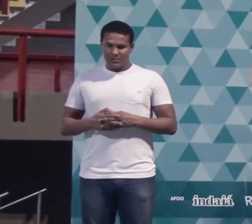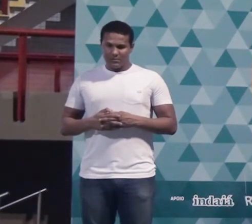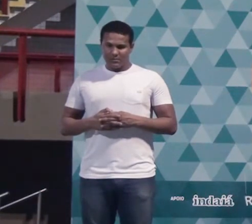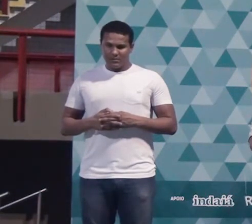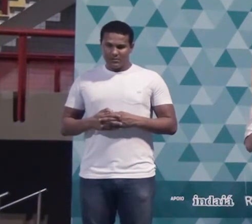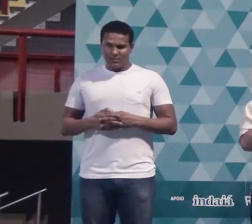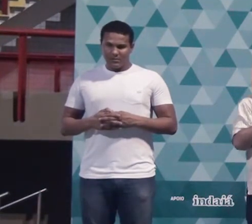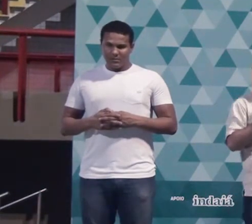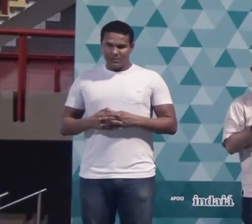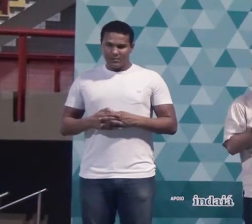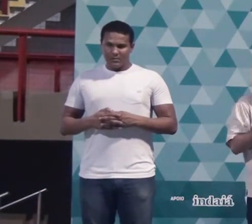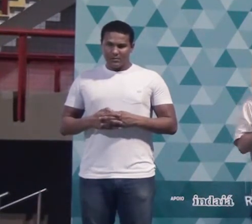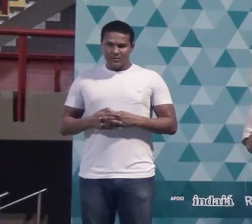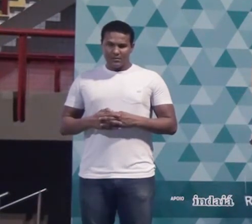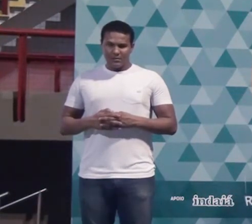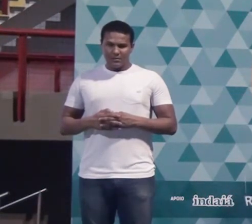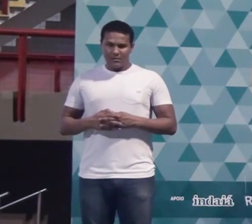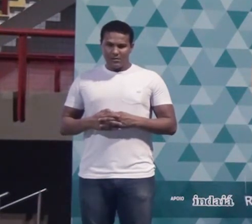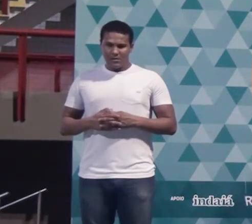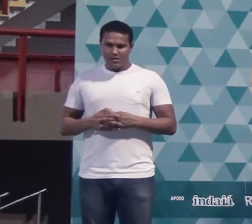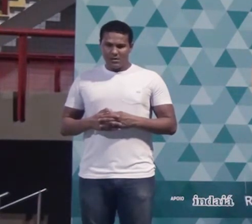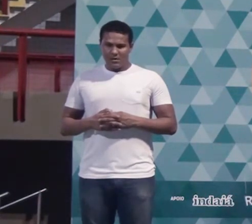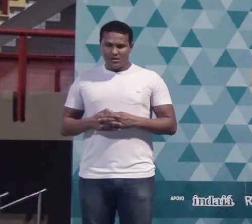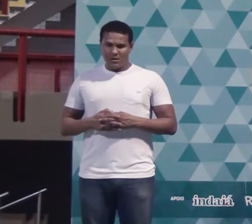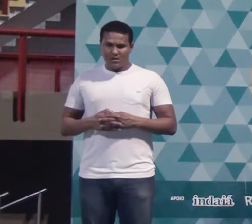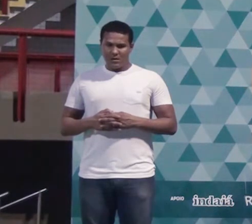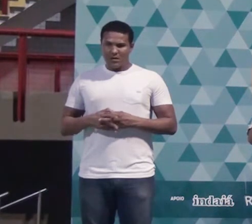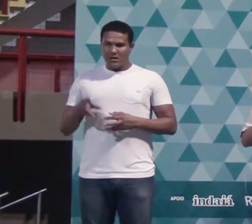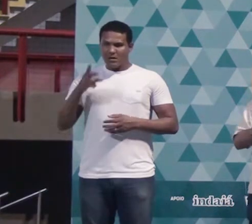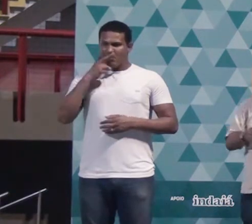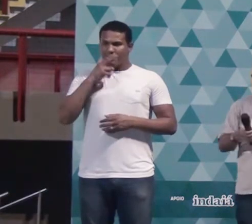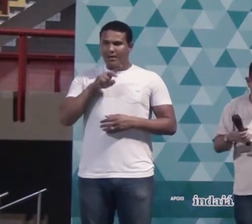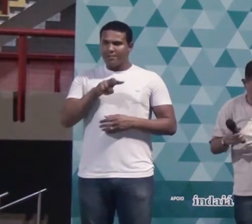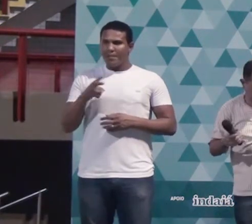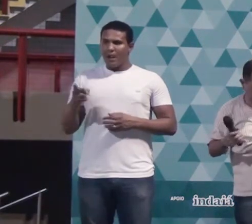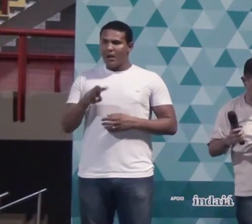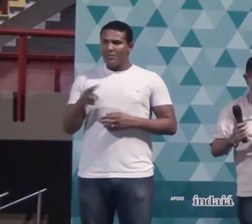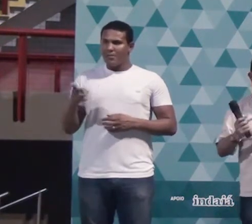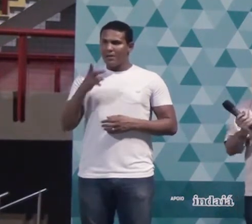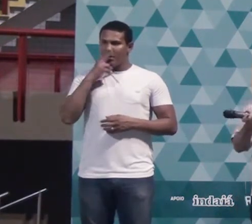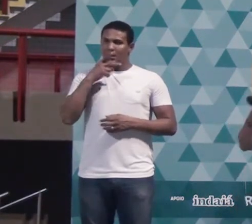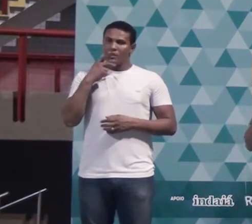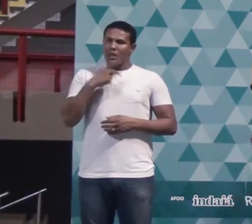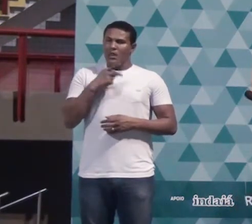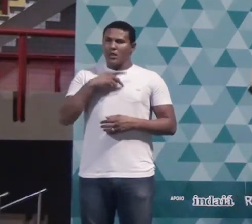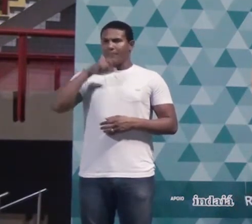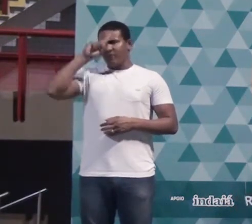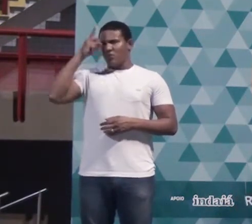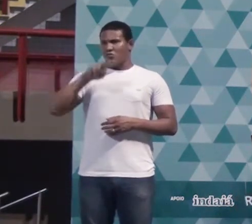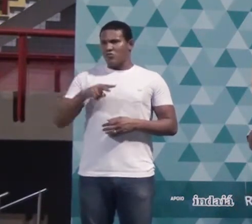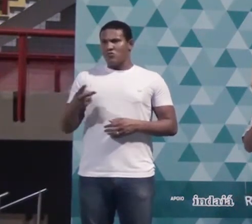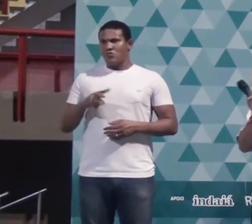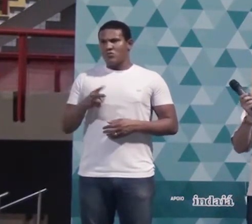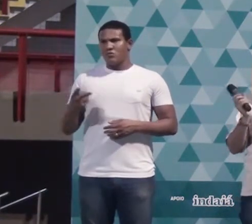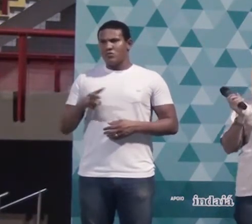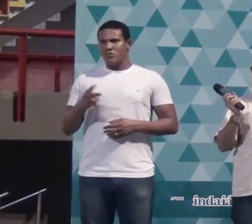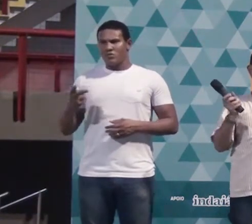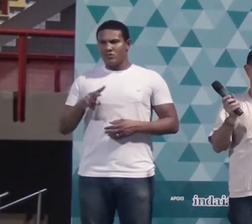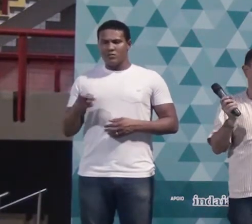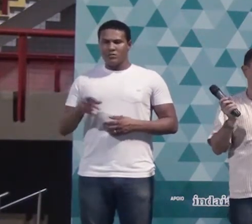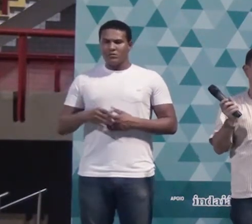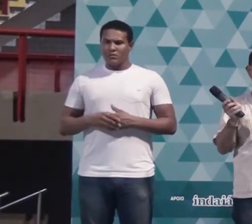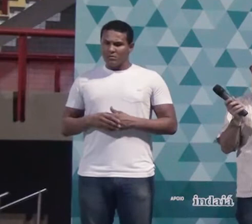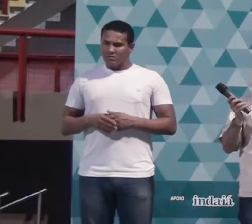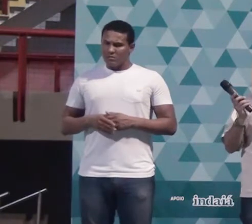E onde sou só desejo, queres não. E onde não queres nada, nada falta. E onde voas bem alto, eu sou o chão.